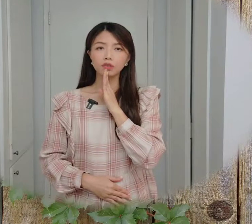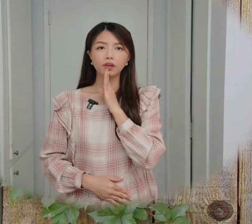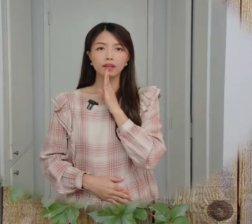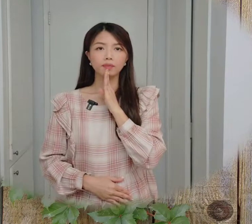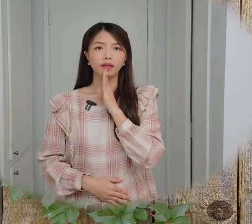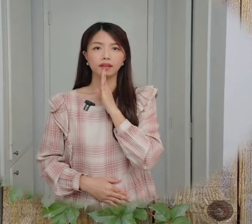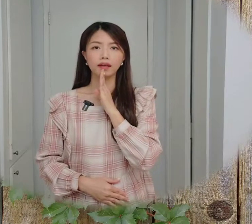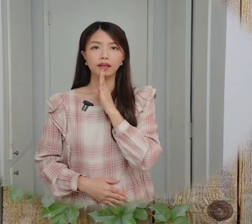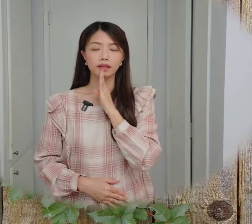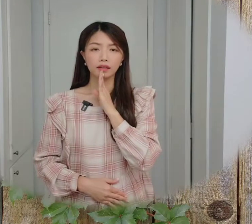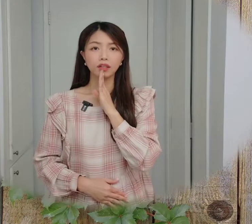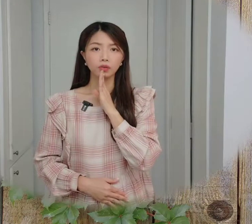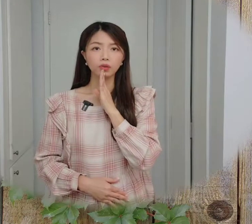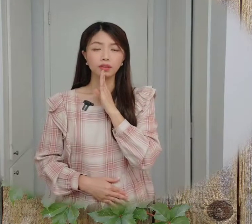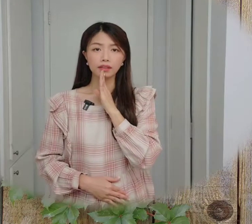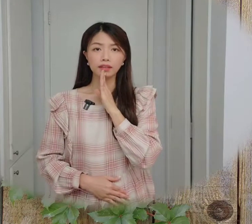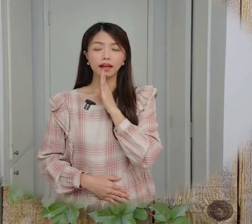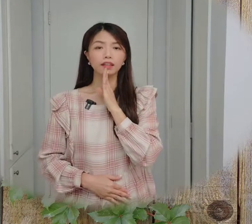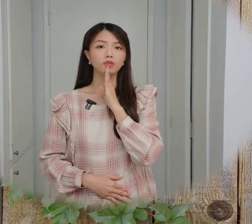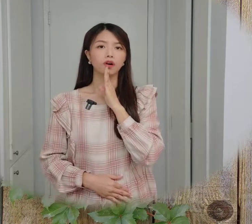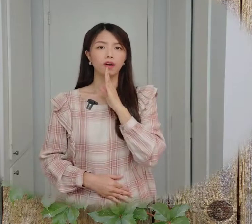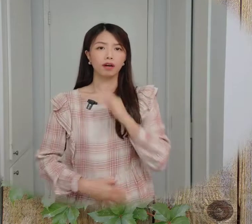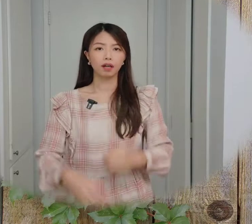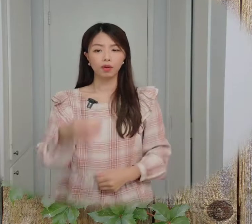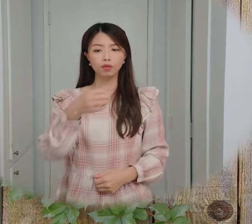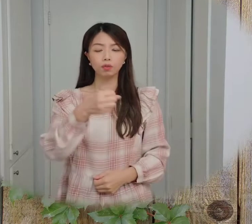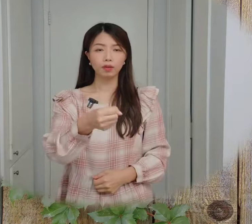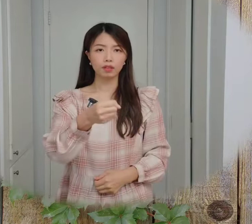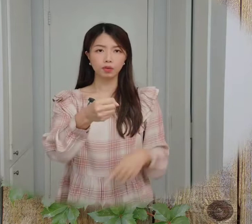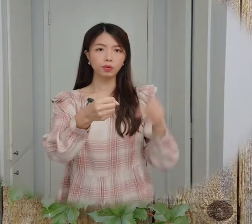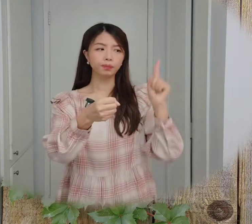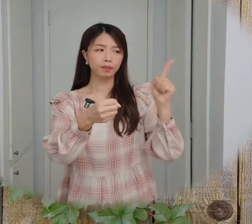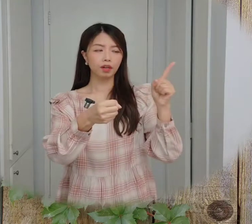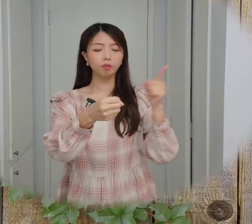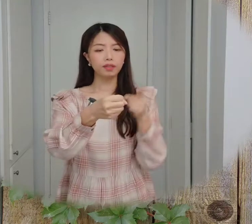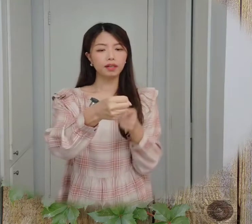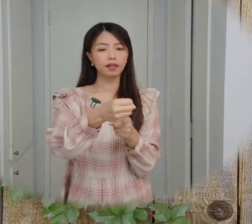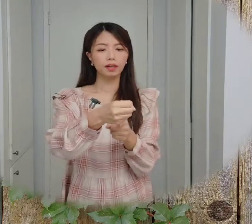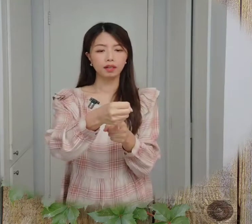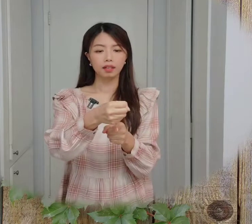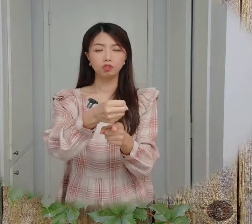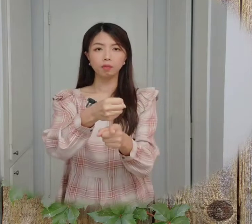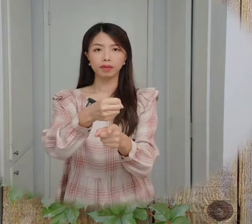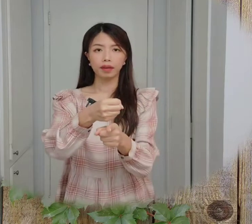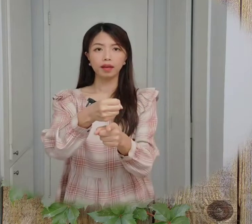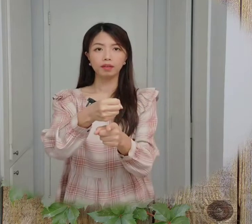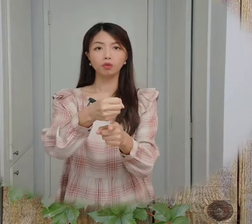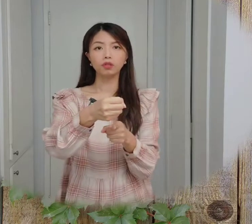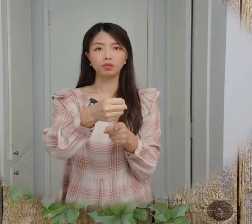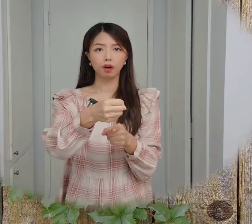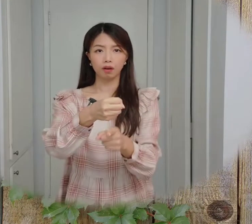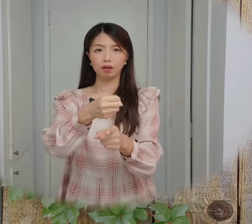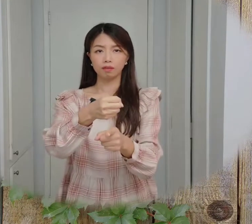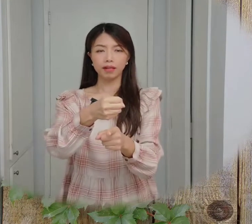뜻 수어를 하시면 되는데 이유, 뜻 같은 수어예요. 아까 왼손 주먹 쥐시고 검지를 이 주먹 밑에